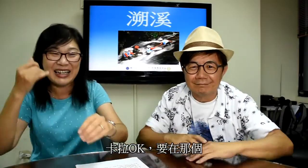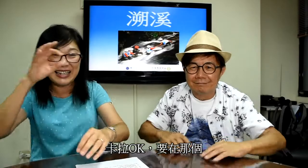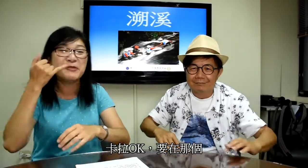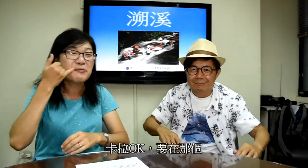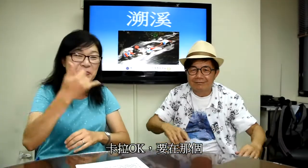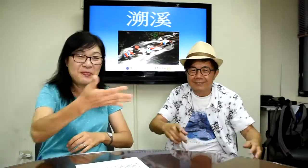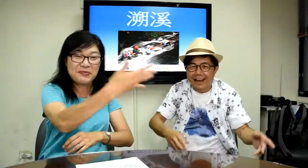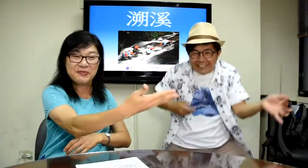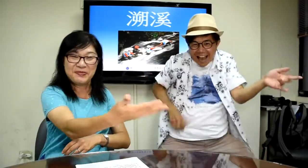个。